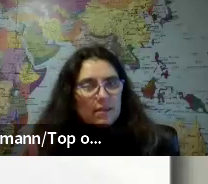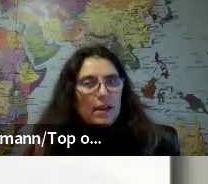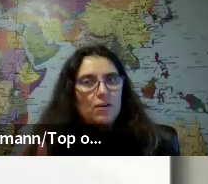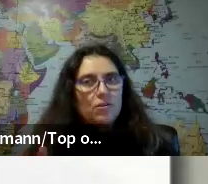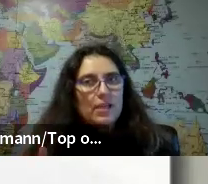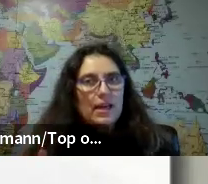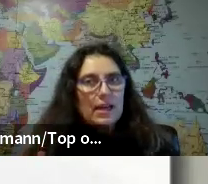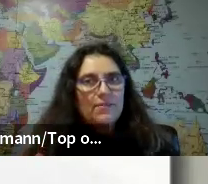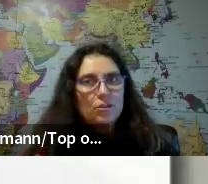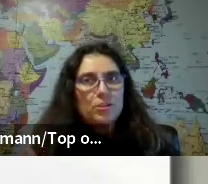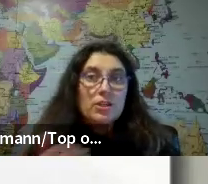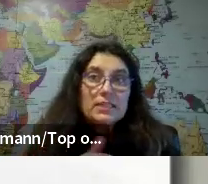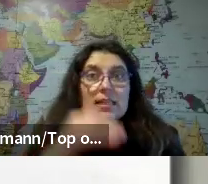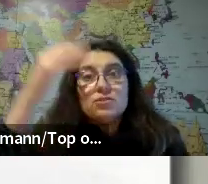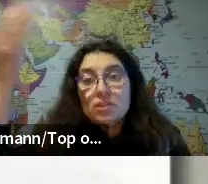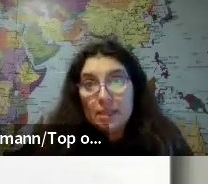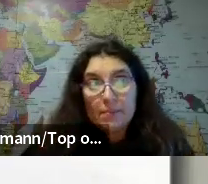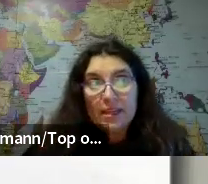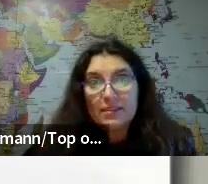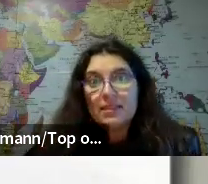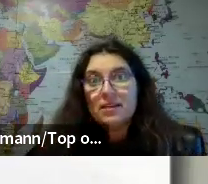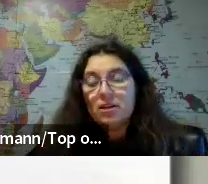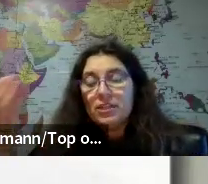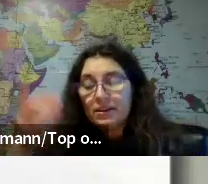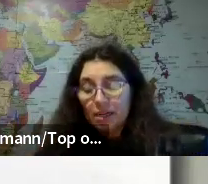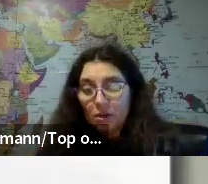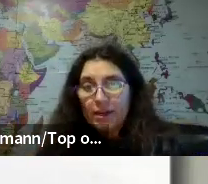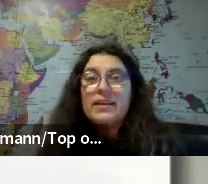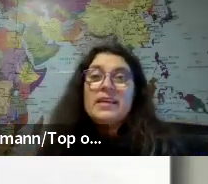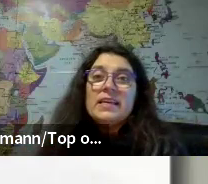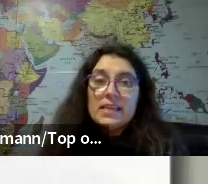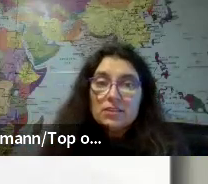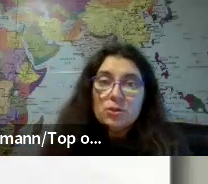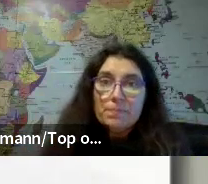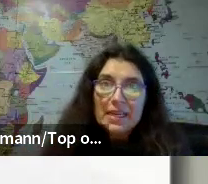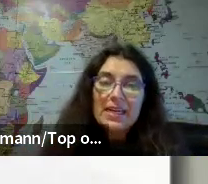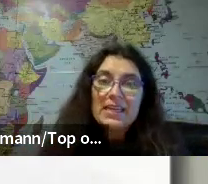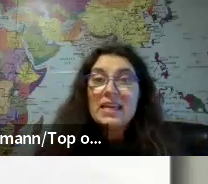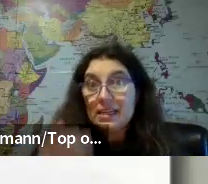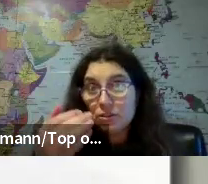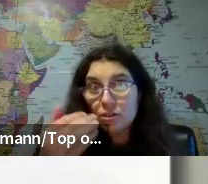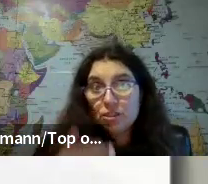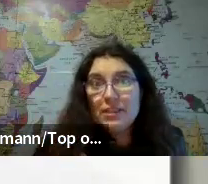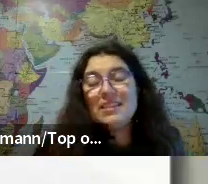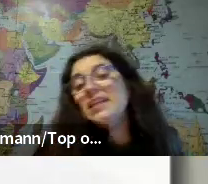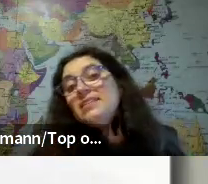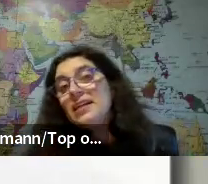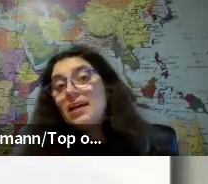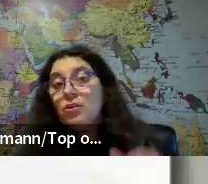están acogidas a la ley 20.015, que son de más de 100 trabajadores y trabajadoras. Y eso implica que el gestor o gestora se tiene que hacer